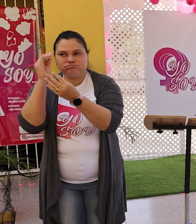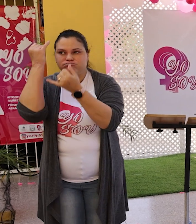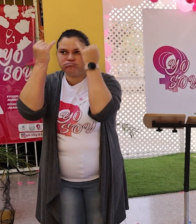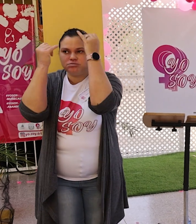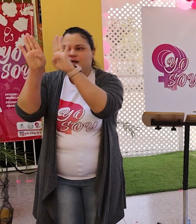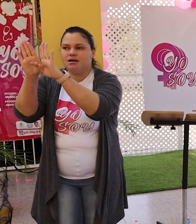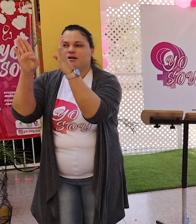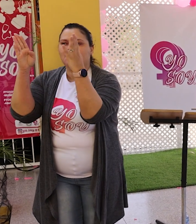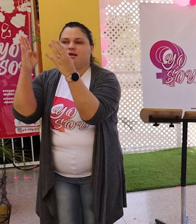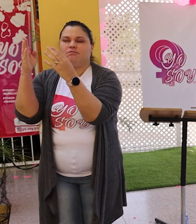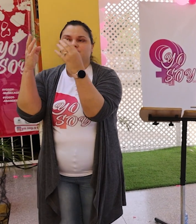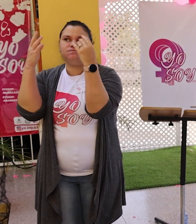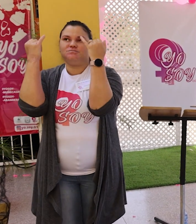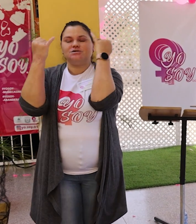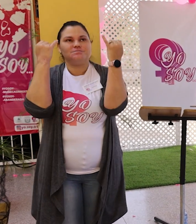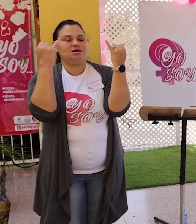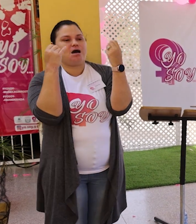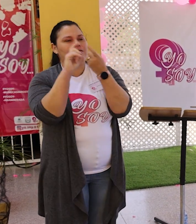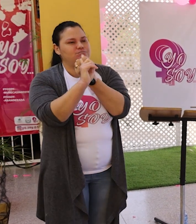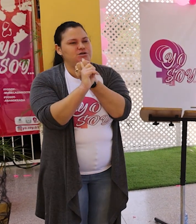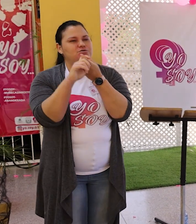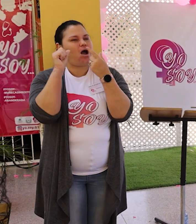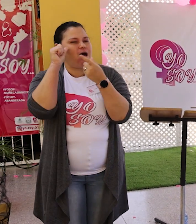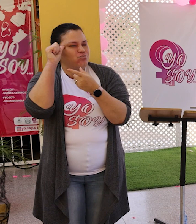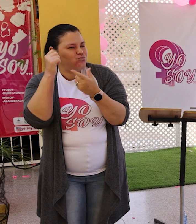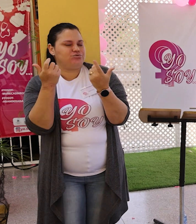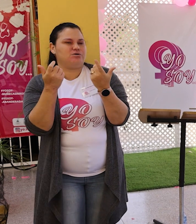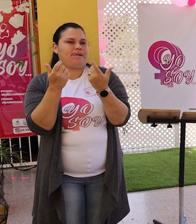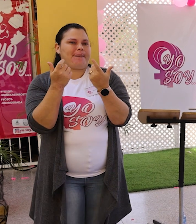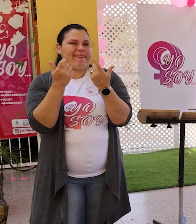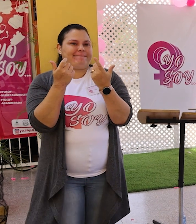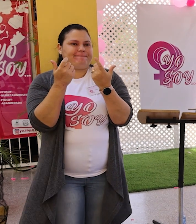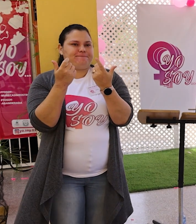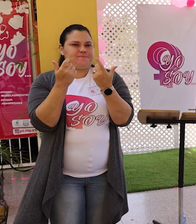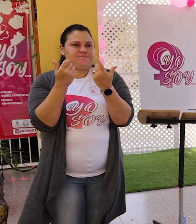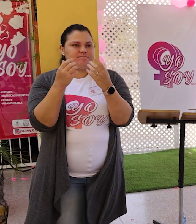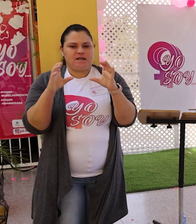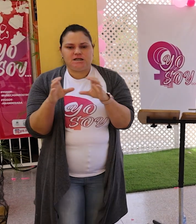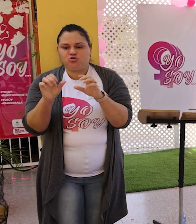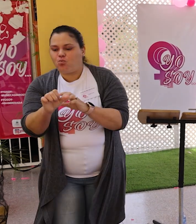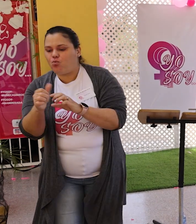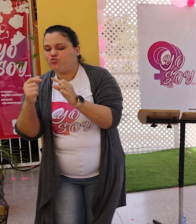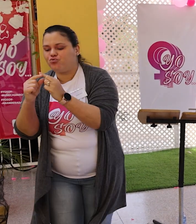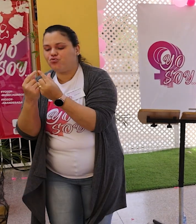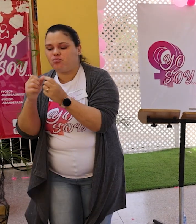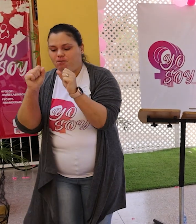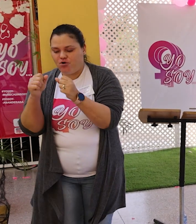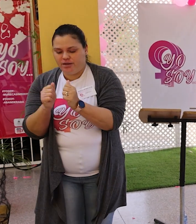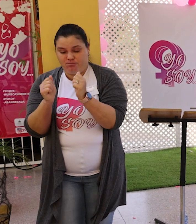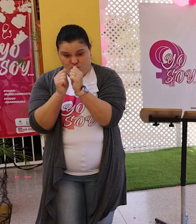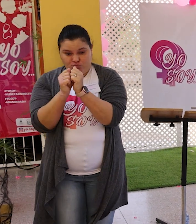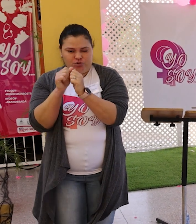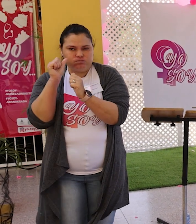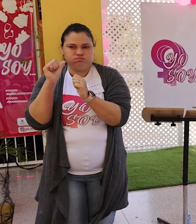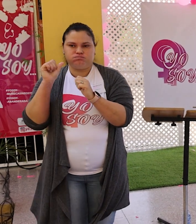creatividad de tu acercarte a grupos hasta de adultos y formar otros grupos en los cuales puedan crecer todas juntas